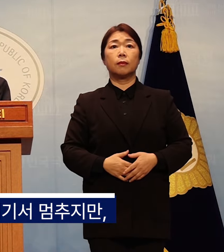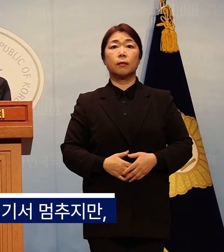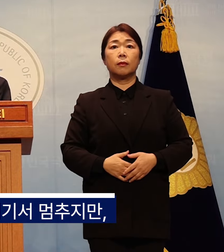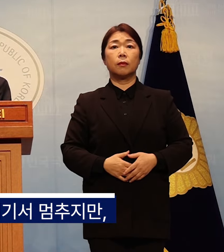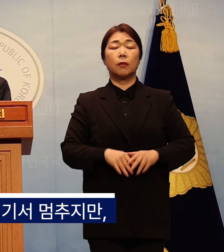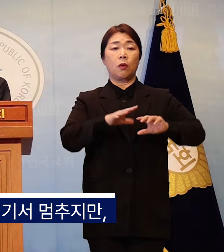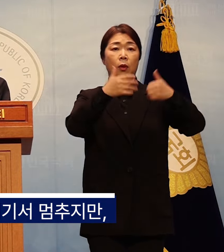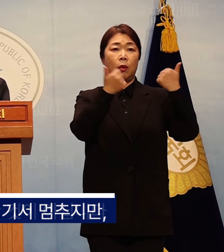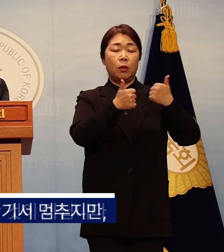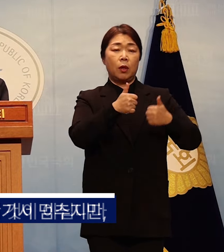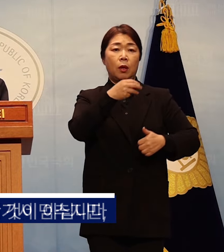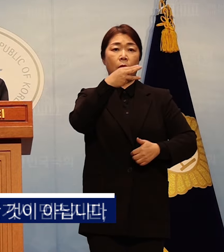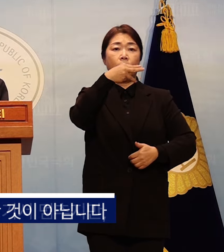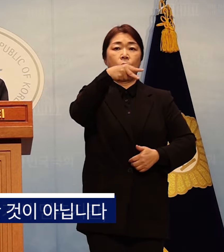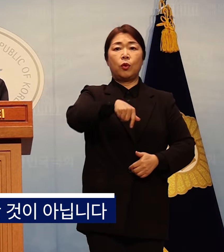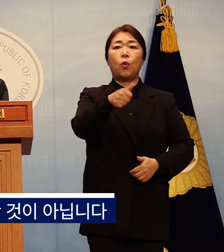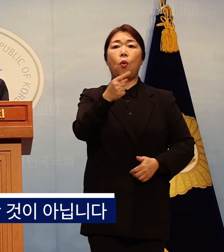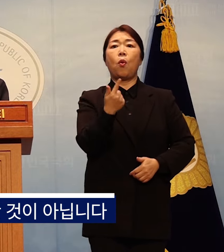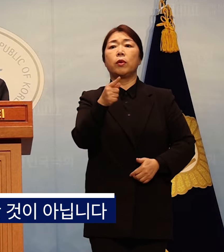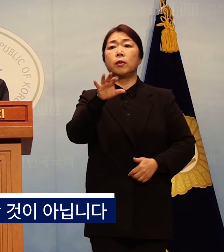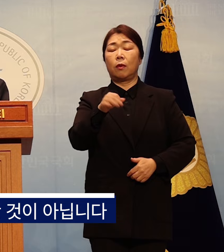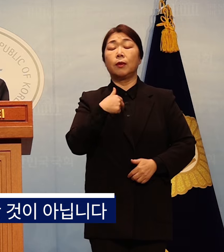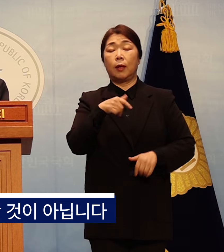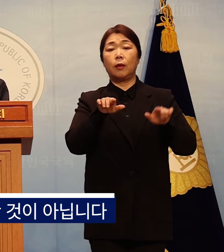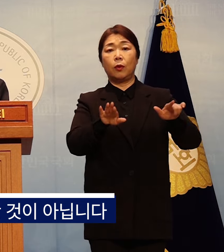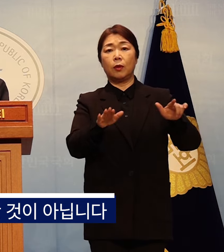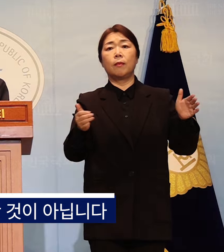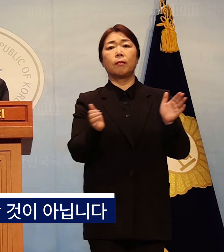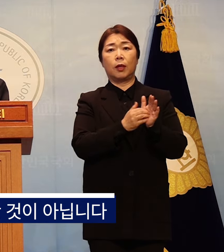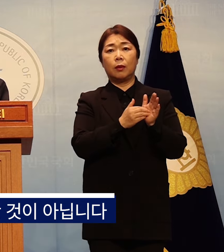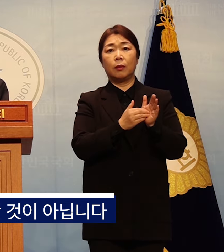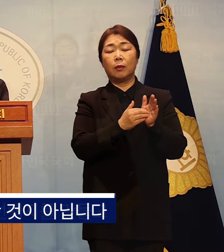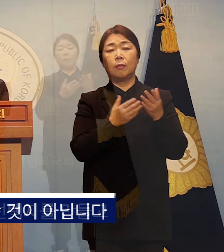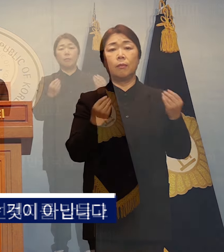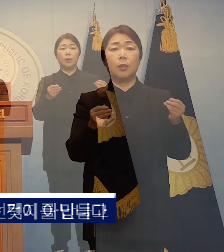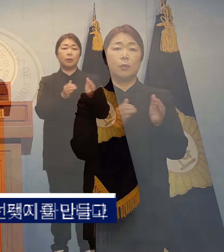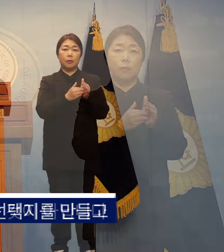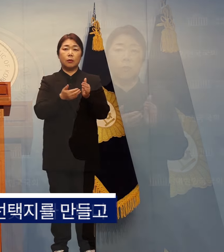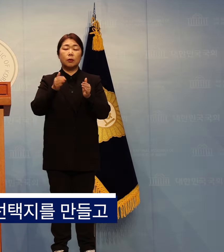국회의원 류호정은 여기서 멈추지만 류호정의 정치는 끝난 것이 아닙니다.